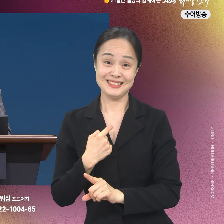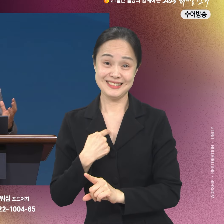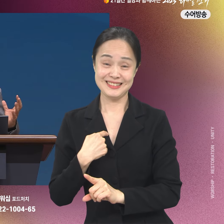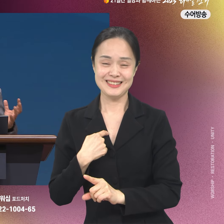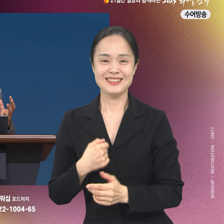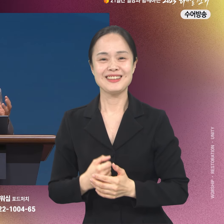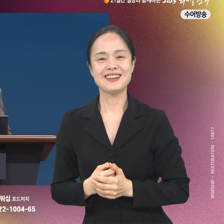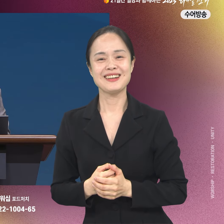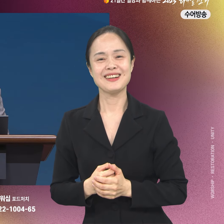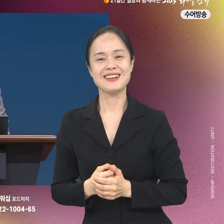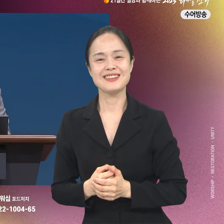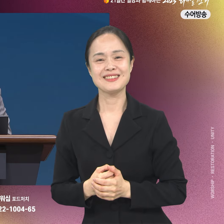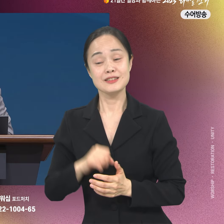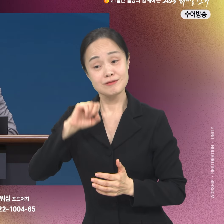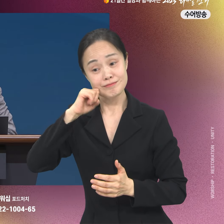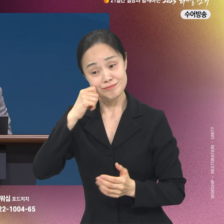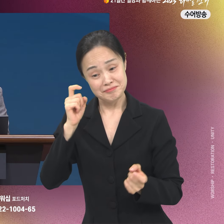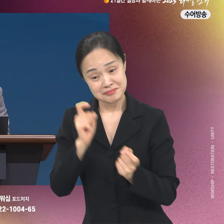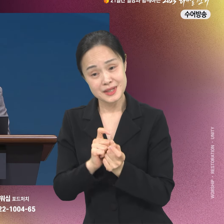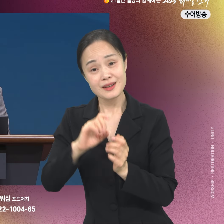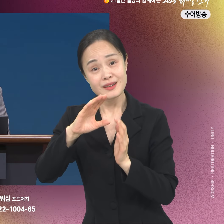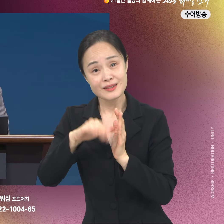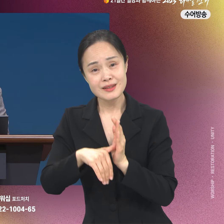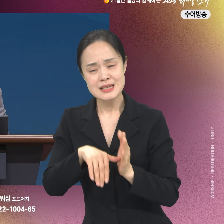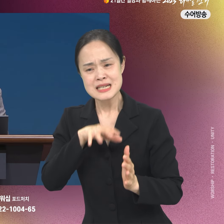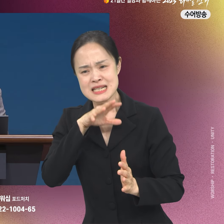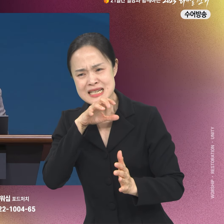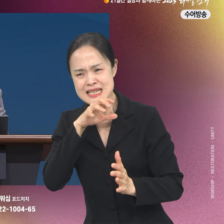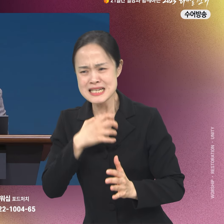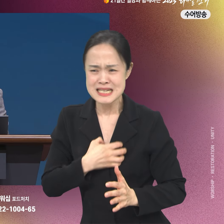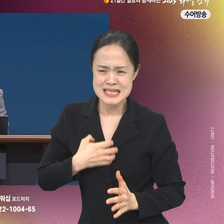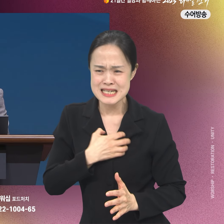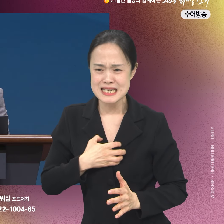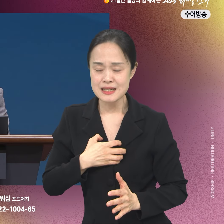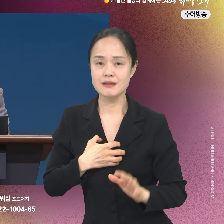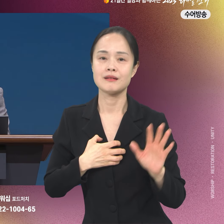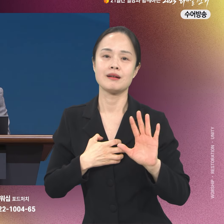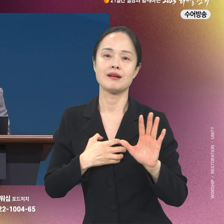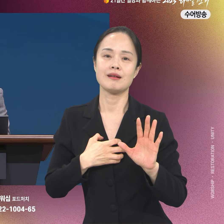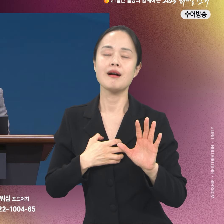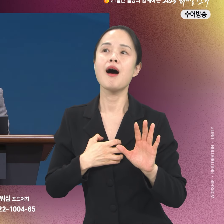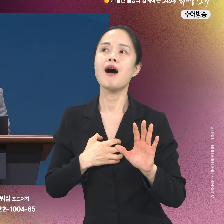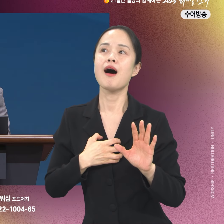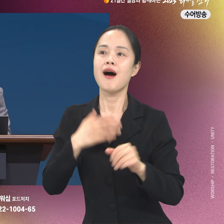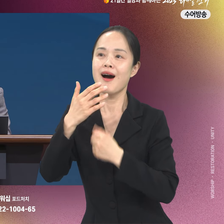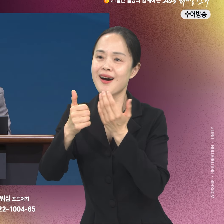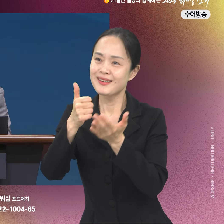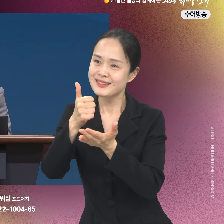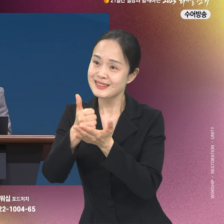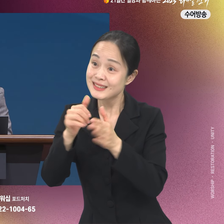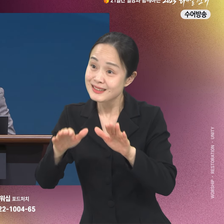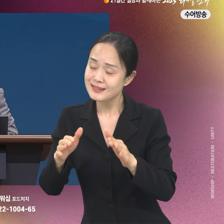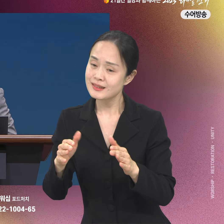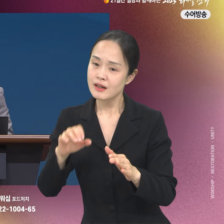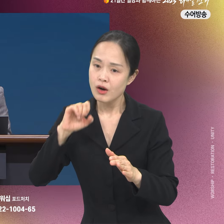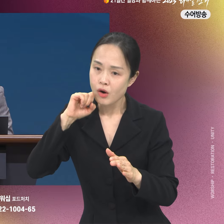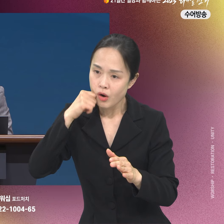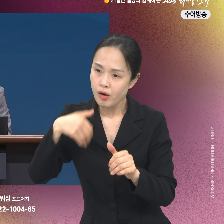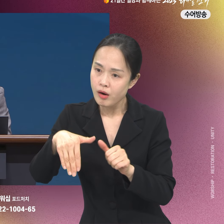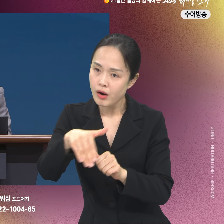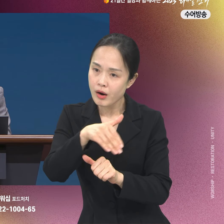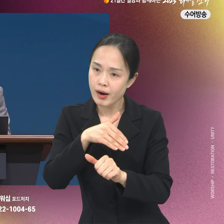주님이 이 상황을 다 주도하고 계시고, 필요하니 허락하신 이유가 있을